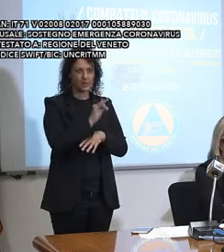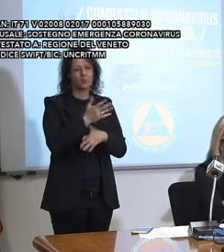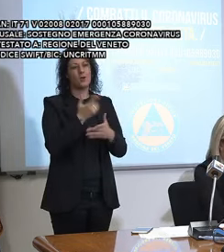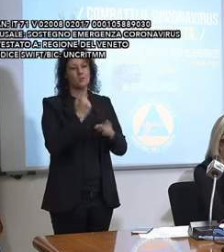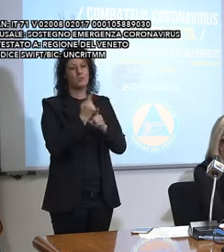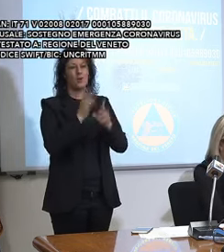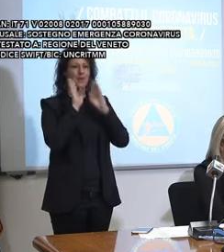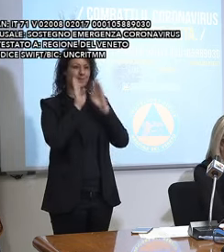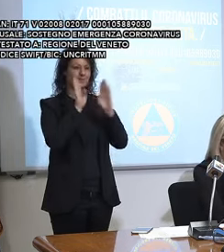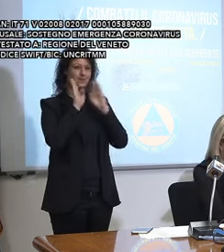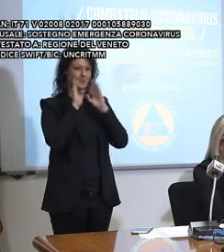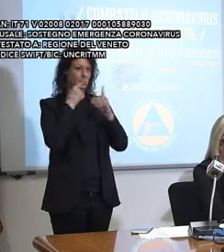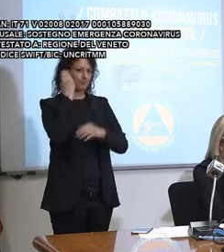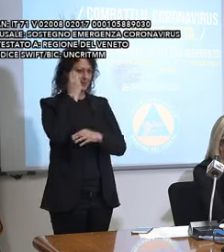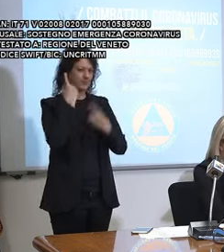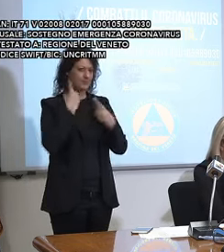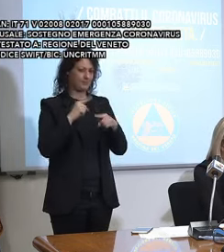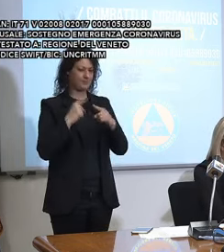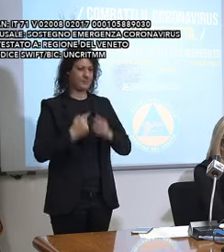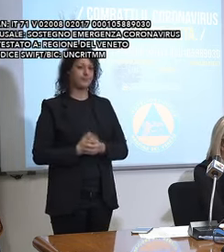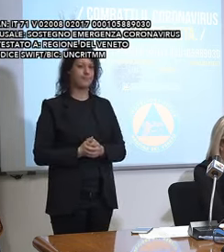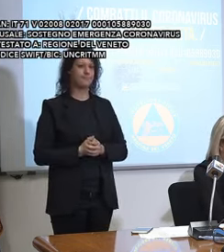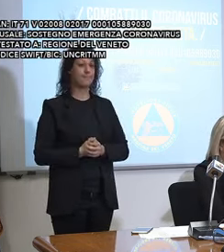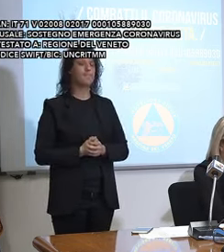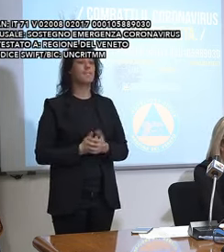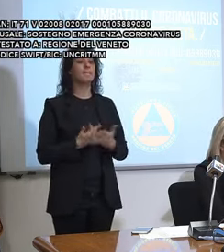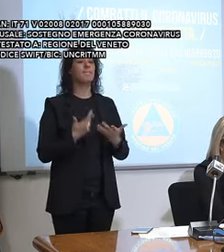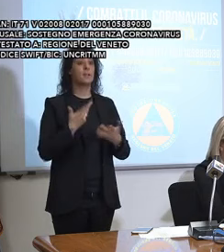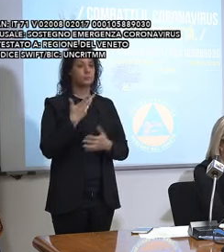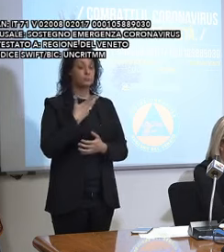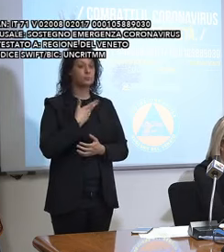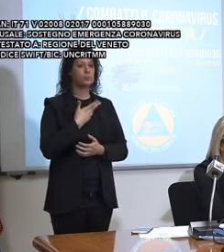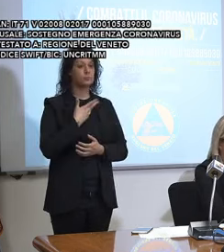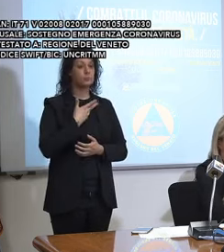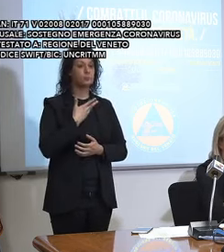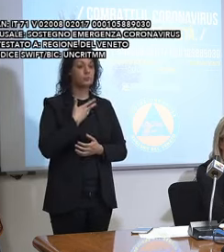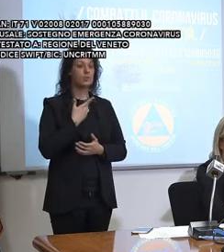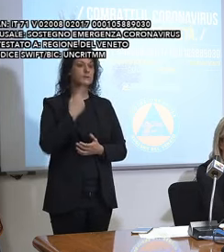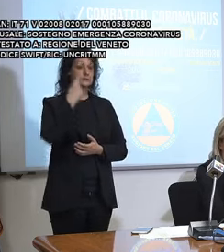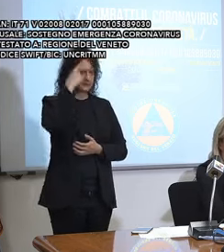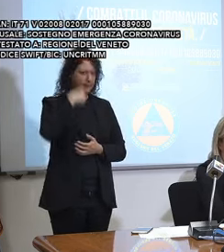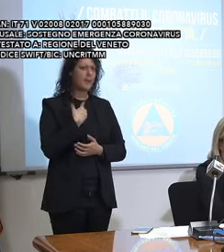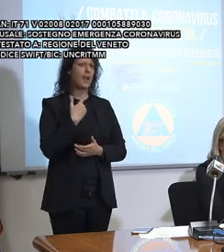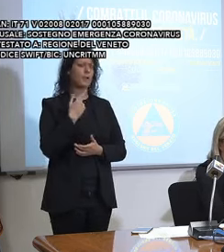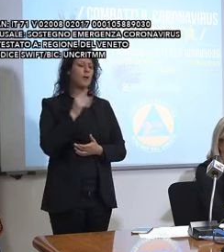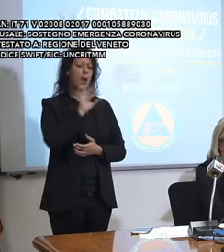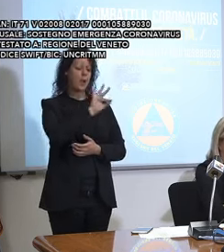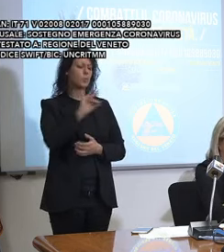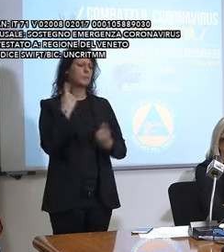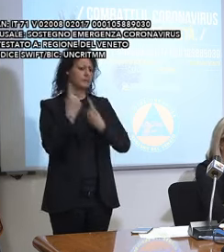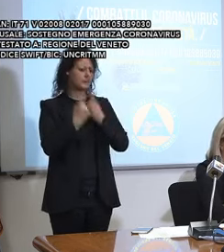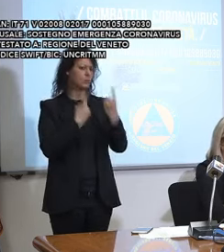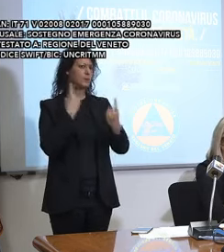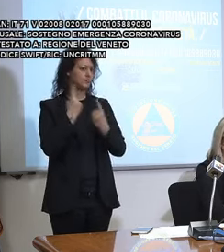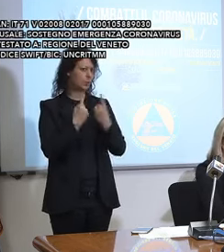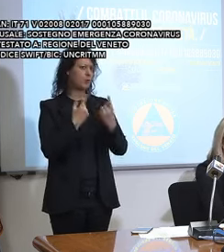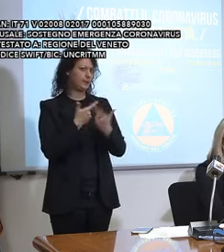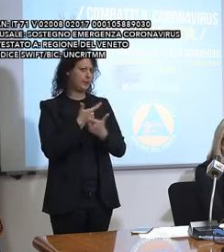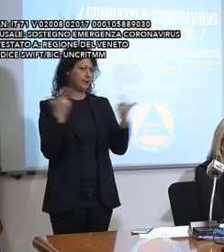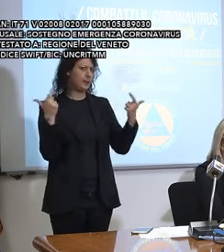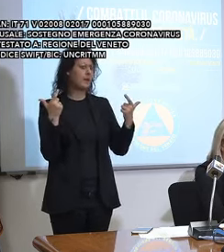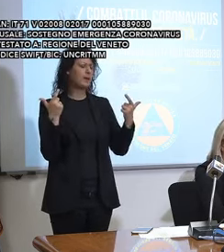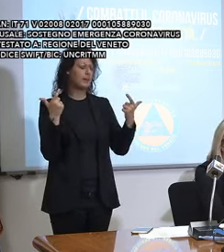queste considerazioni. Ci sono stati, ci sono tuttora, sappiamo, dei focolai importanti che hanno portato